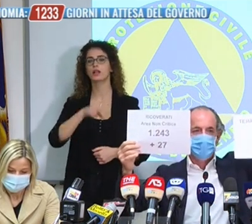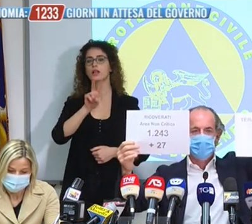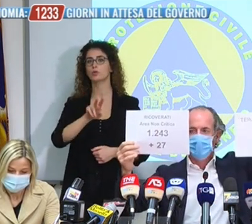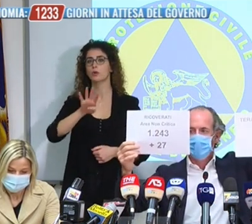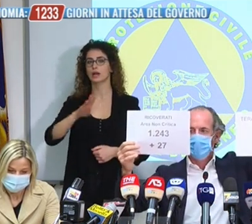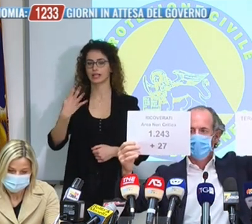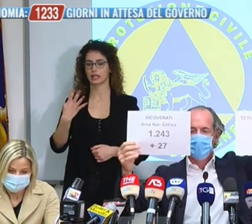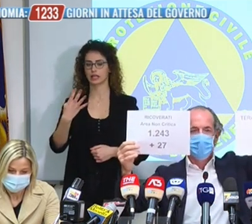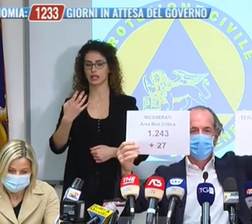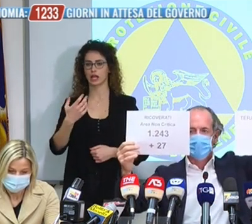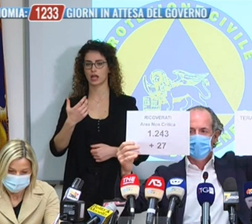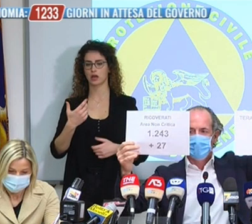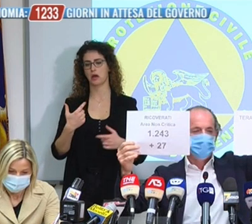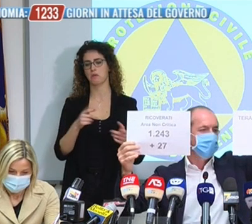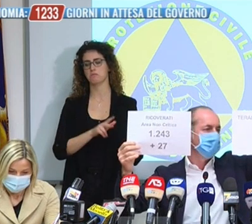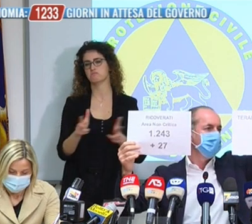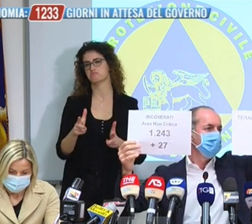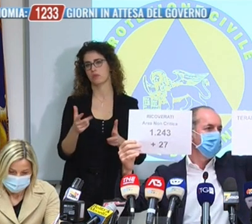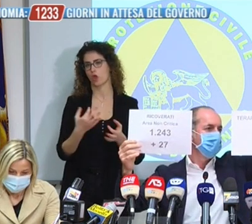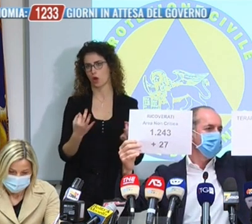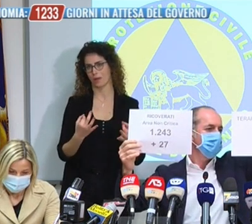...1.243 in area non critica, più 27,